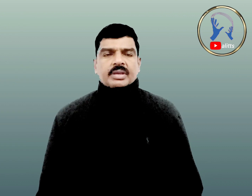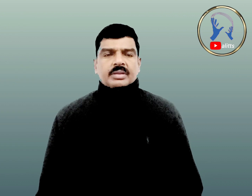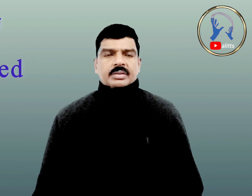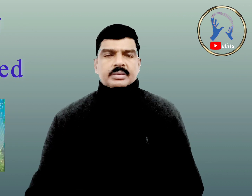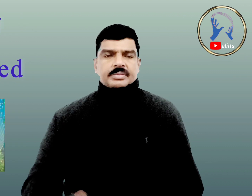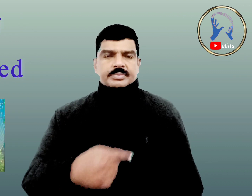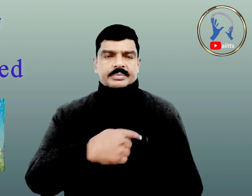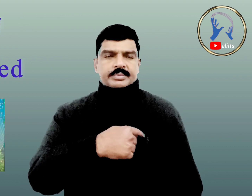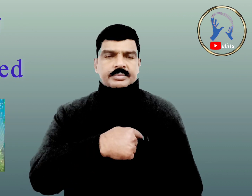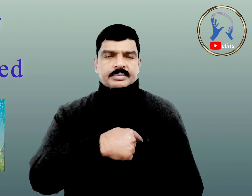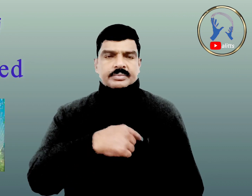توحید،